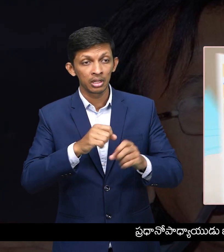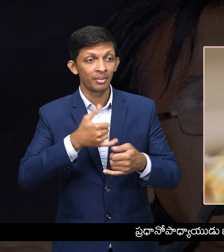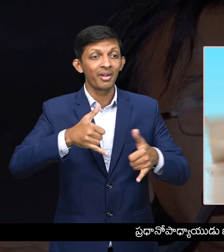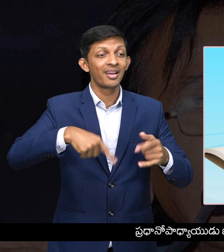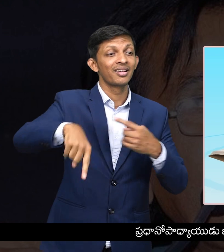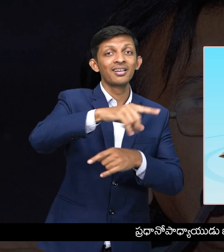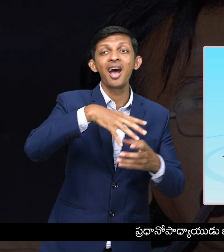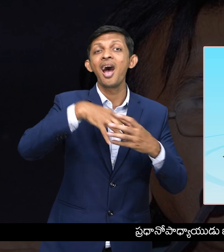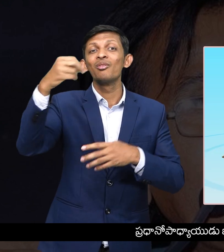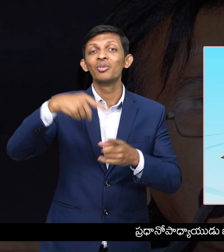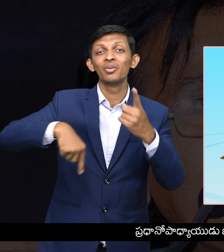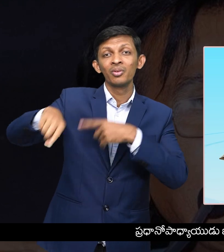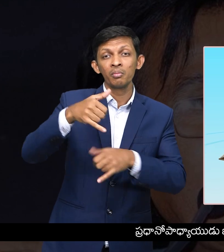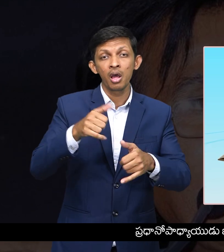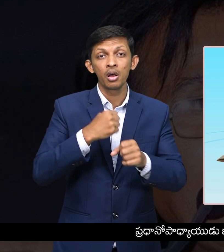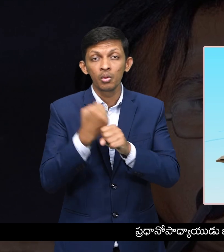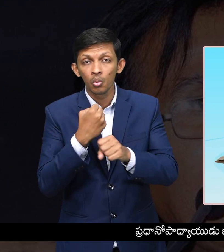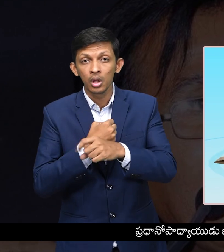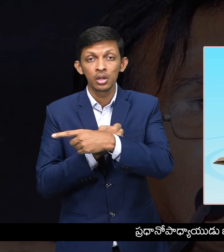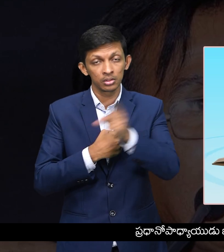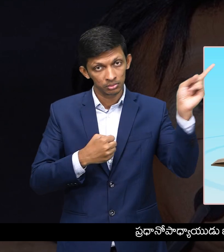బలవంతం చేయడం గురించి వివరించారు.